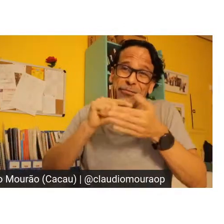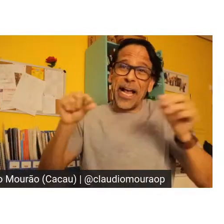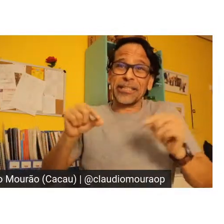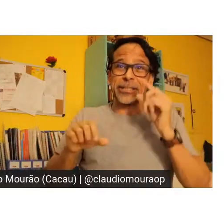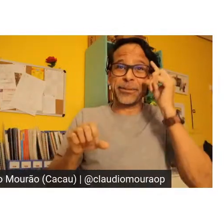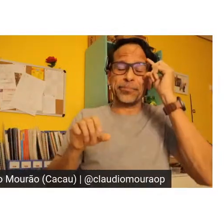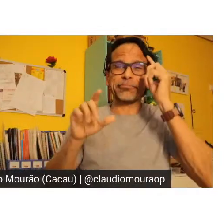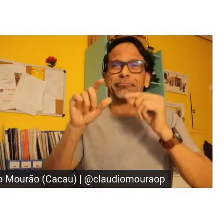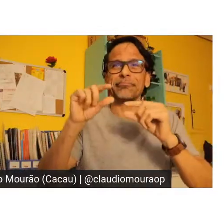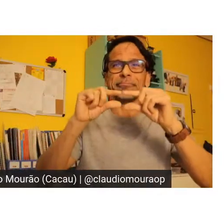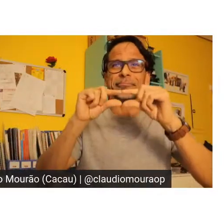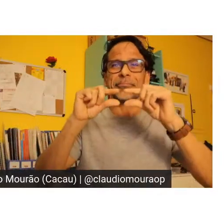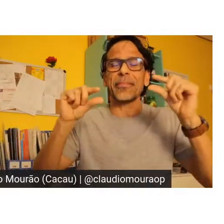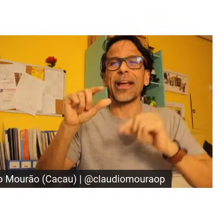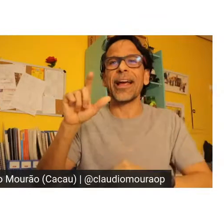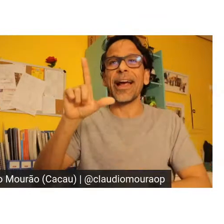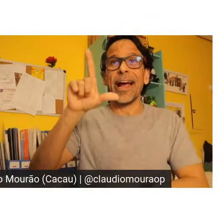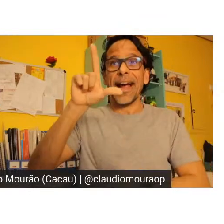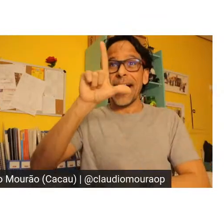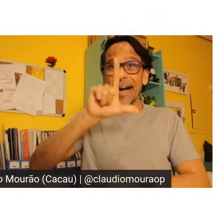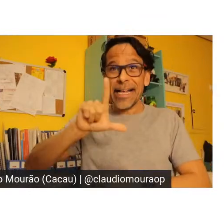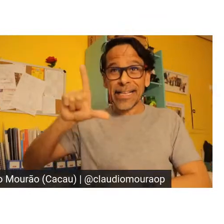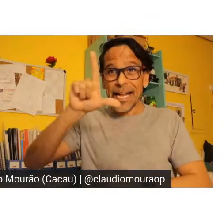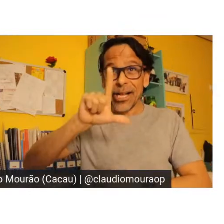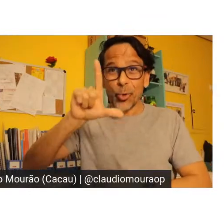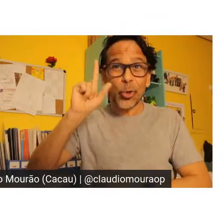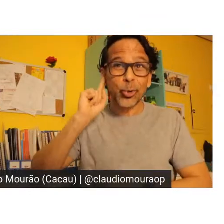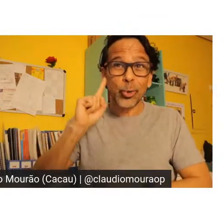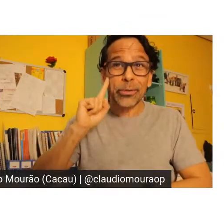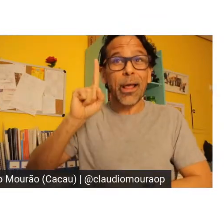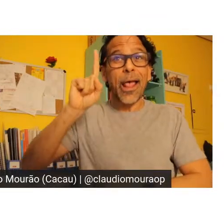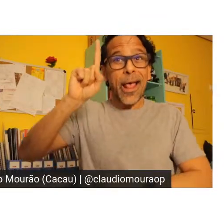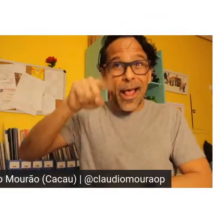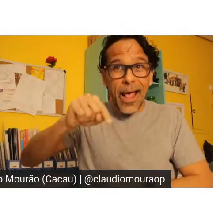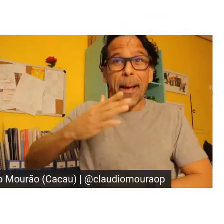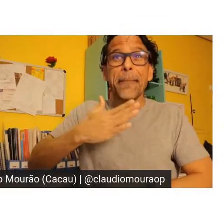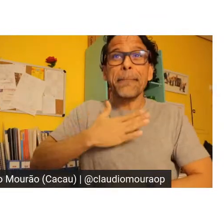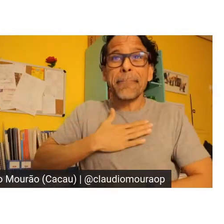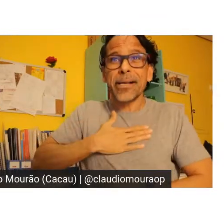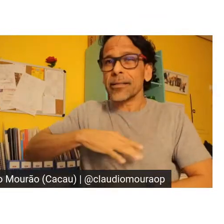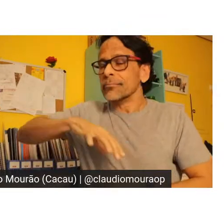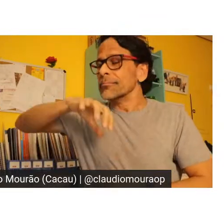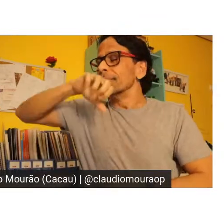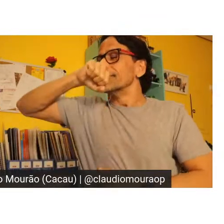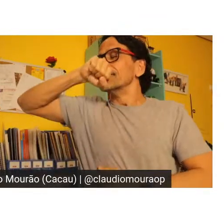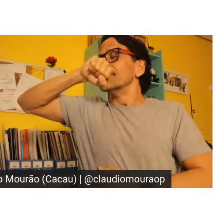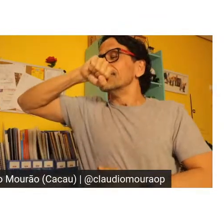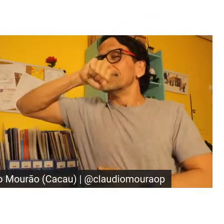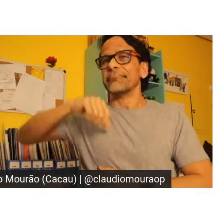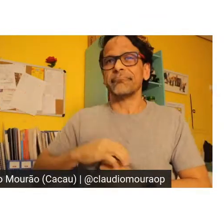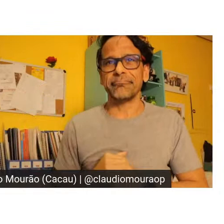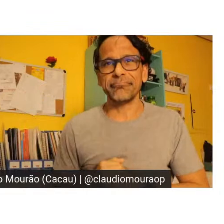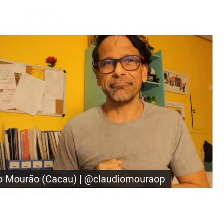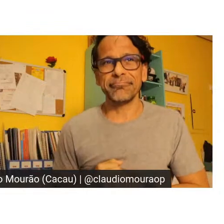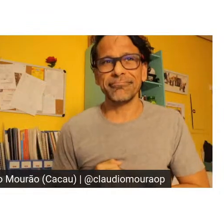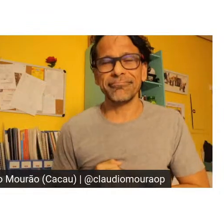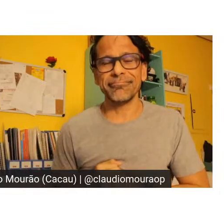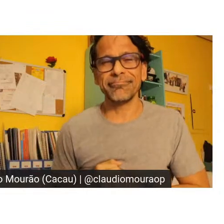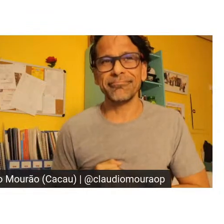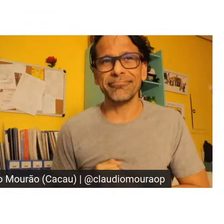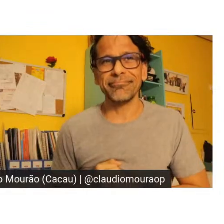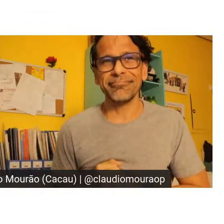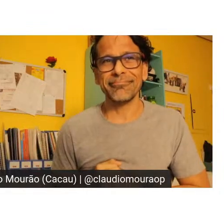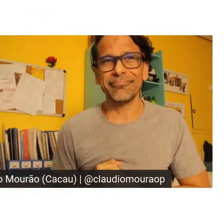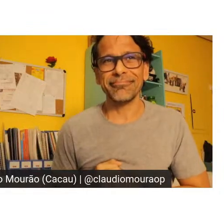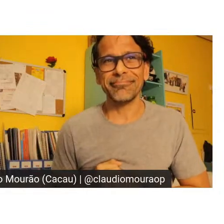construção da literatura surda né existe uma expressão literatura Surda é